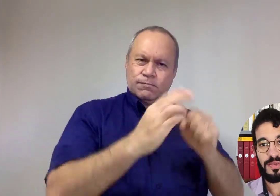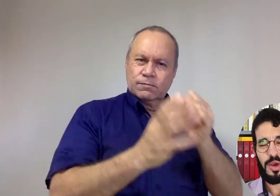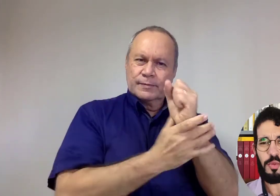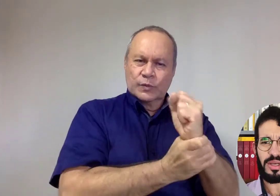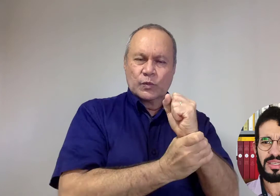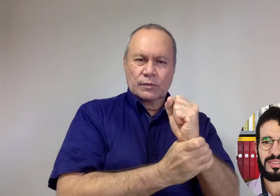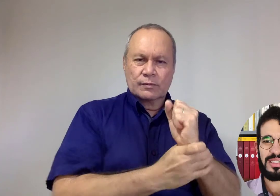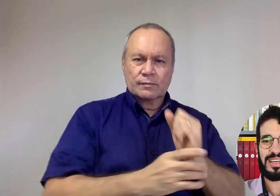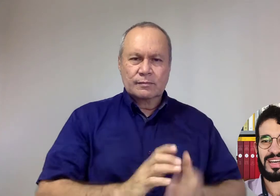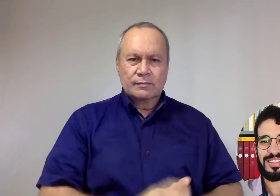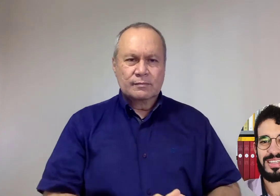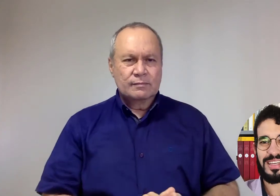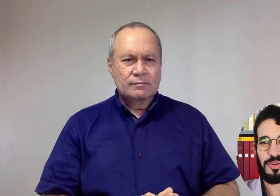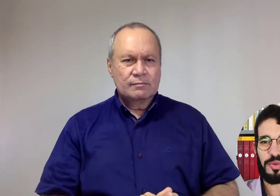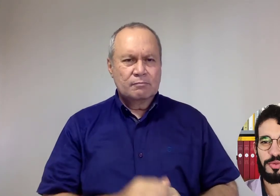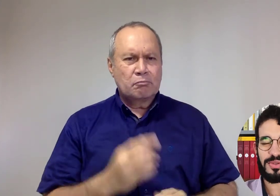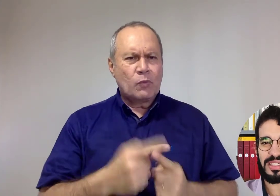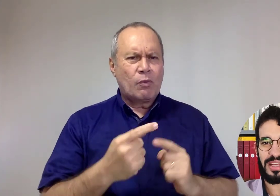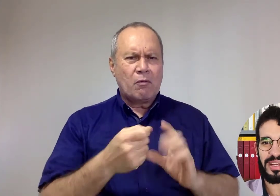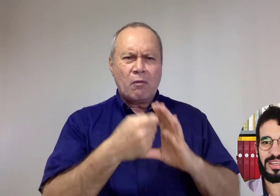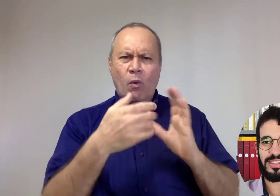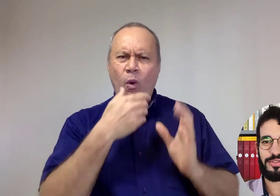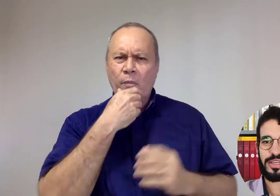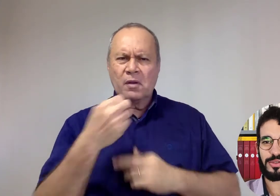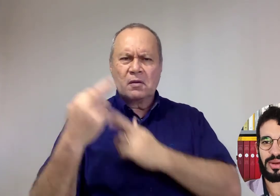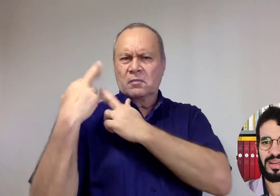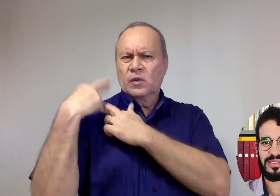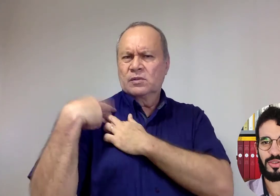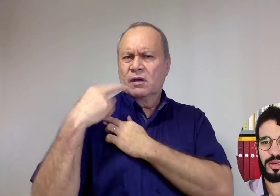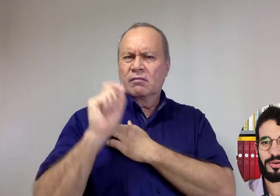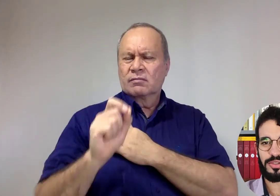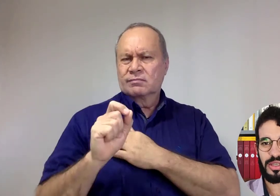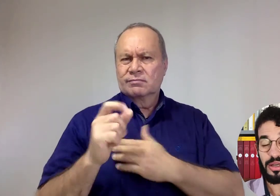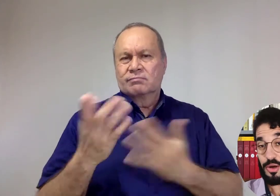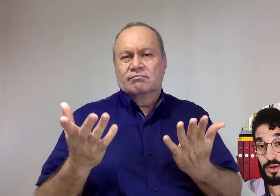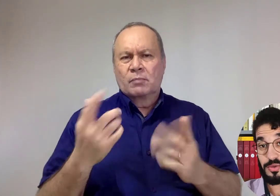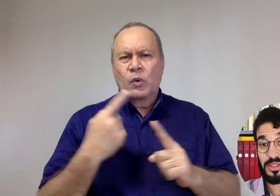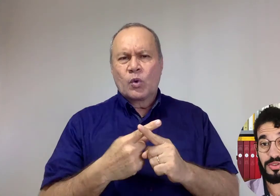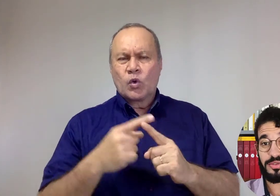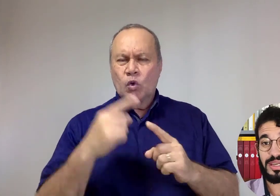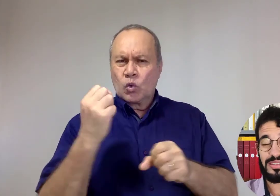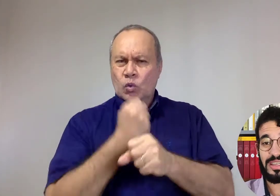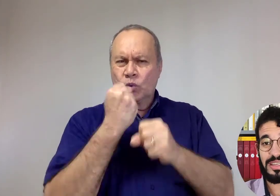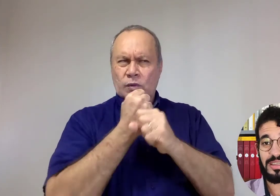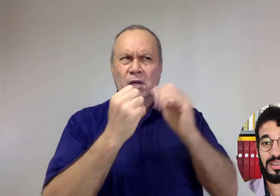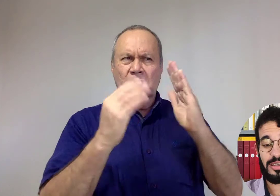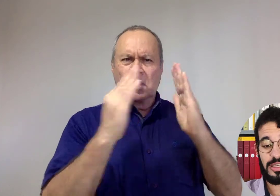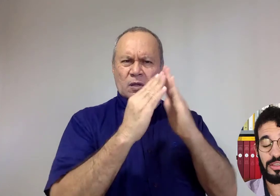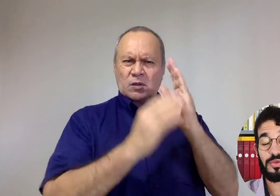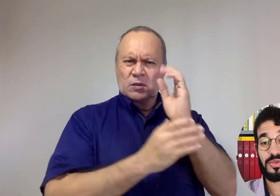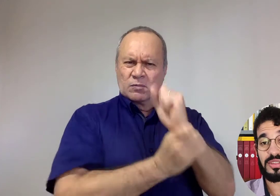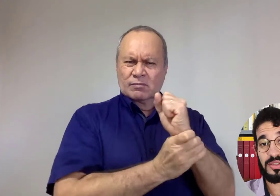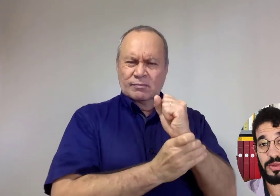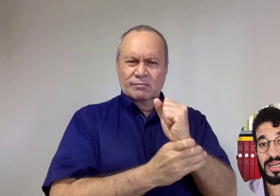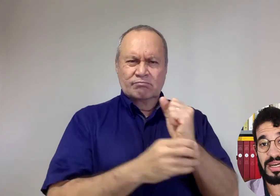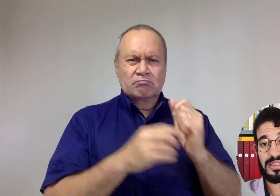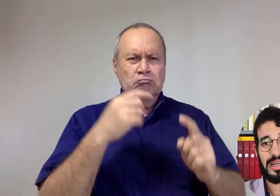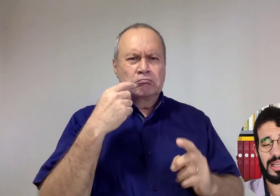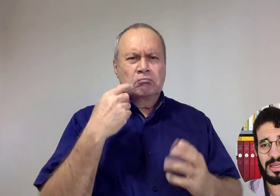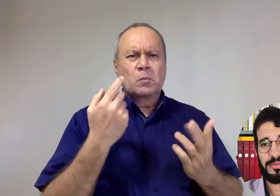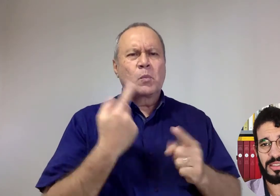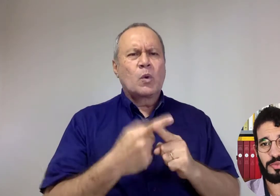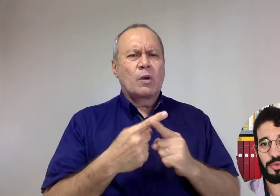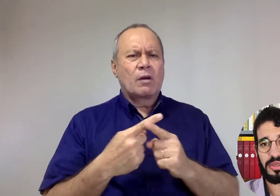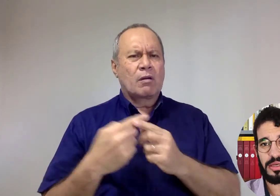rocha. Por que seria caracterizado como prudente aquele que edifica a sua casa sobre a rocha? Ora, o texto vai seguir e nos